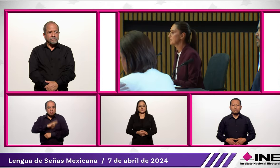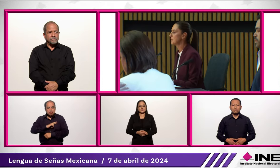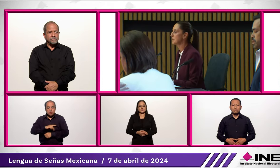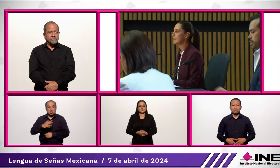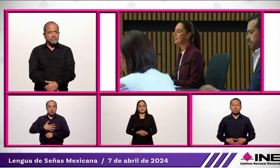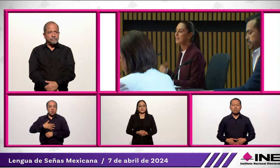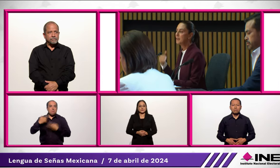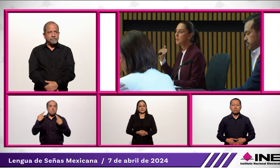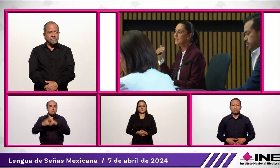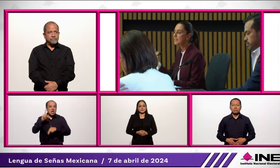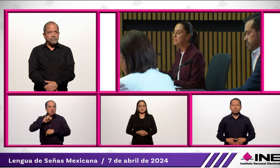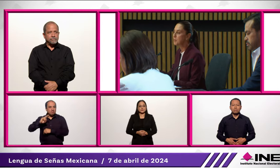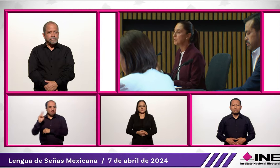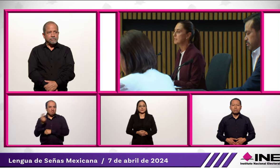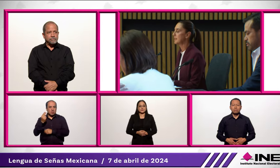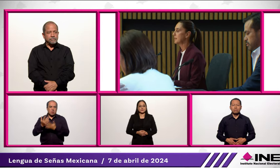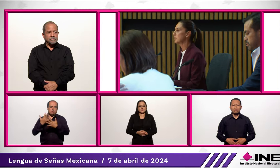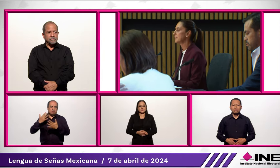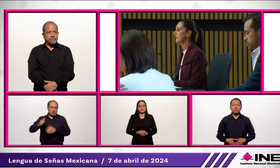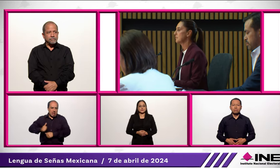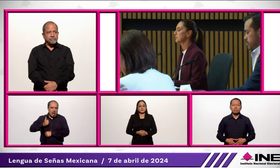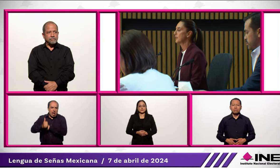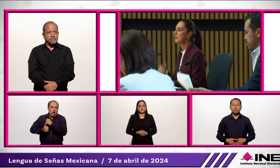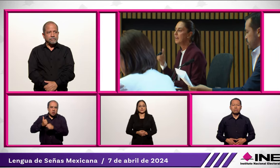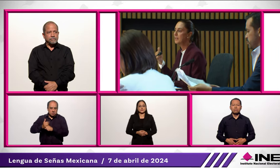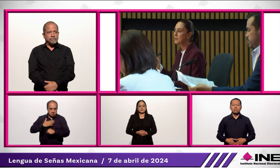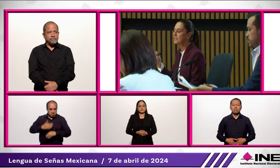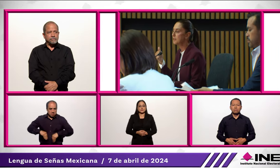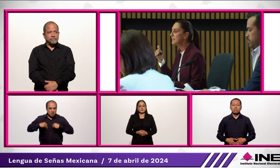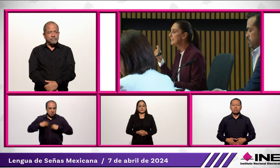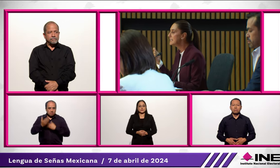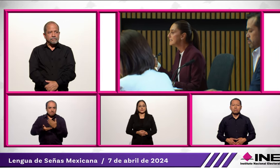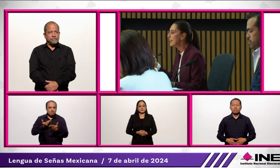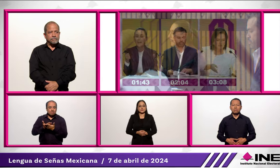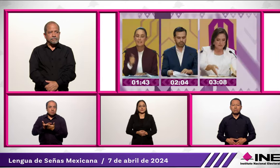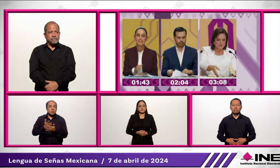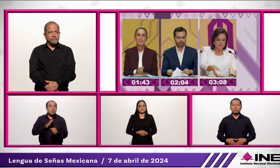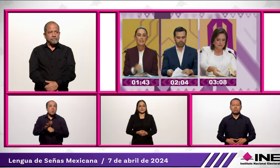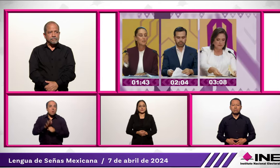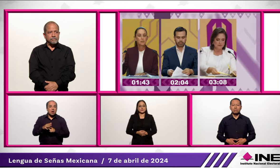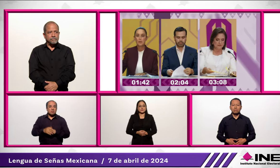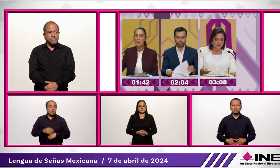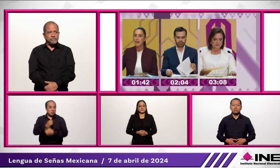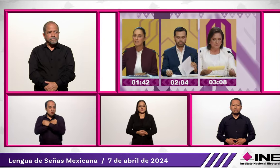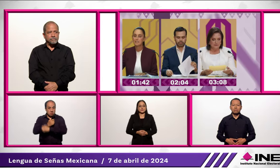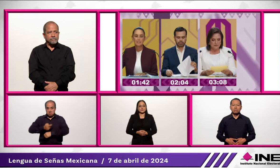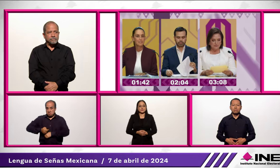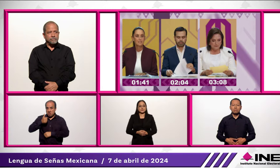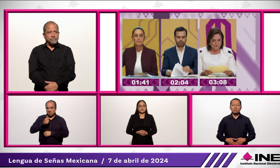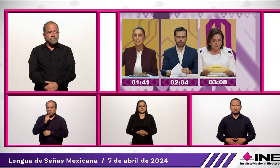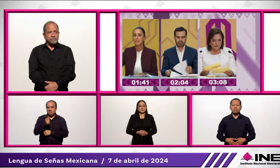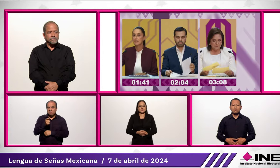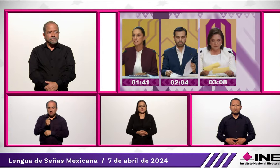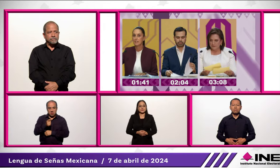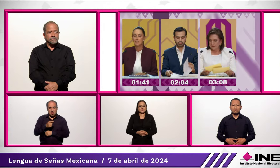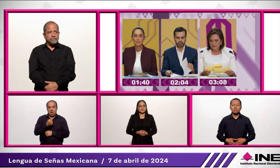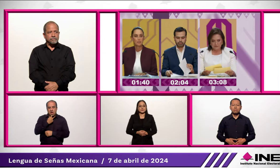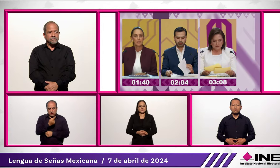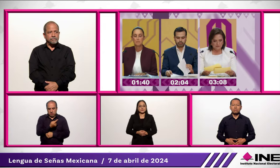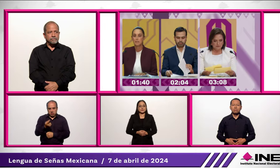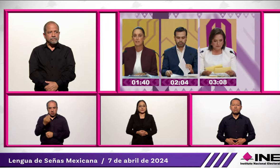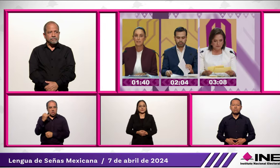muchos años de mi vida. ¿Cuál es la propuesta que planteamos? Educación inicial, que no son las estancias infantiles de Calderón,